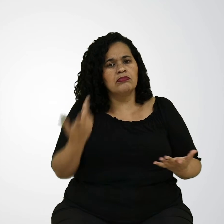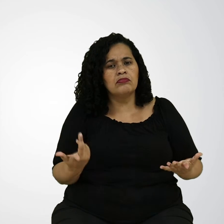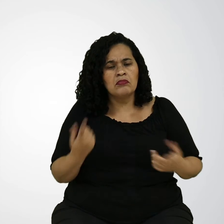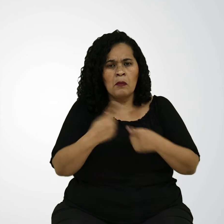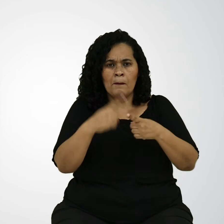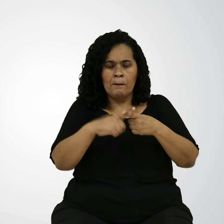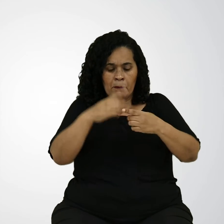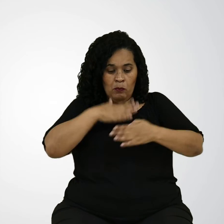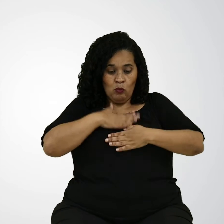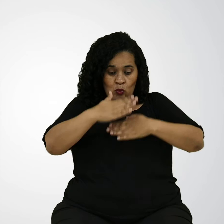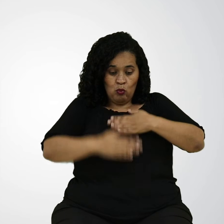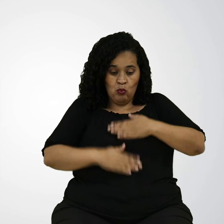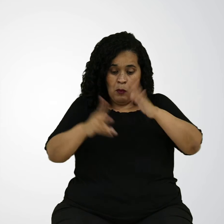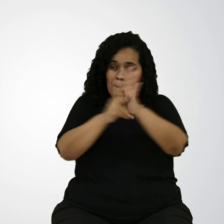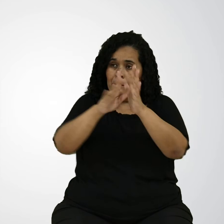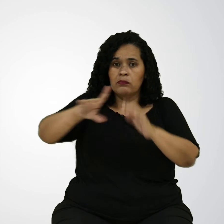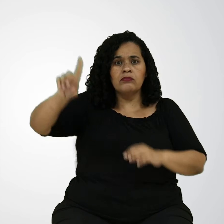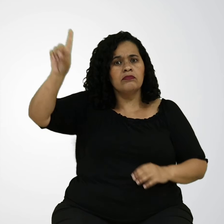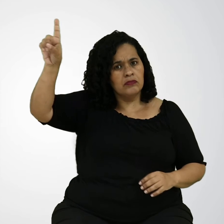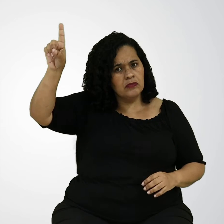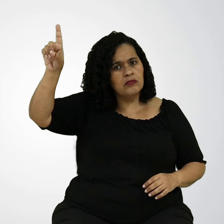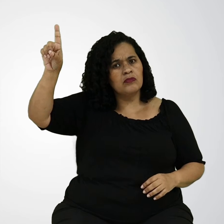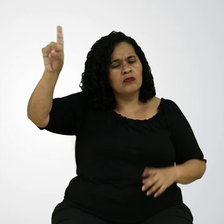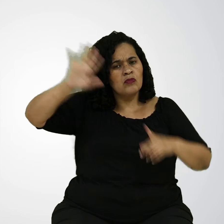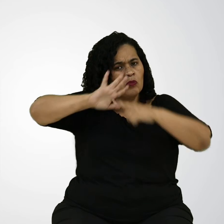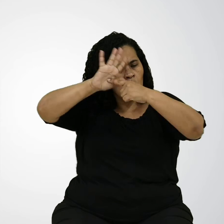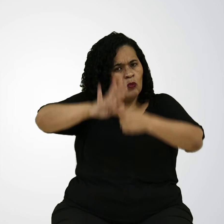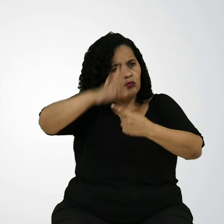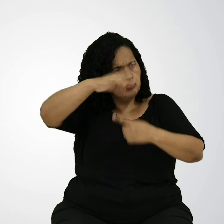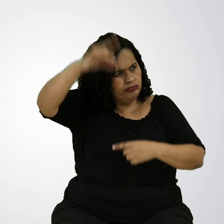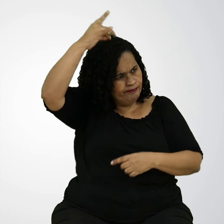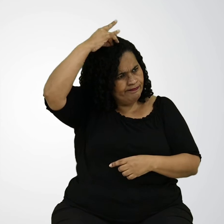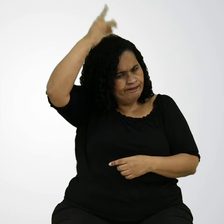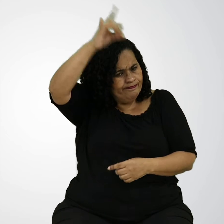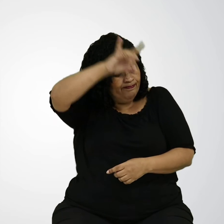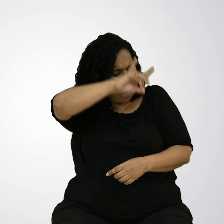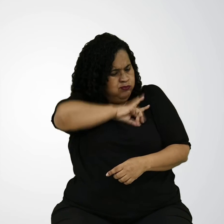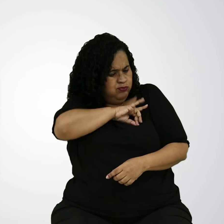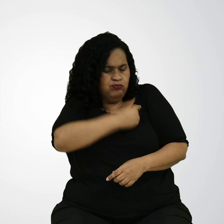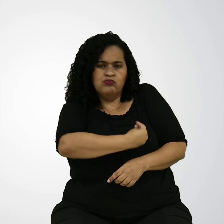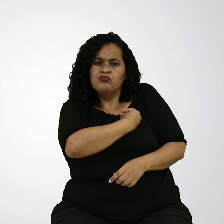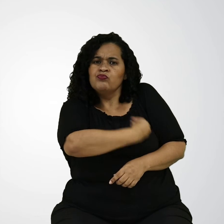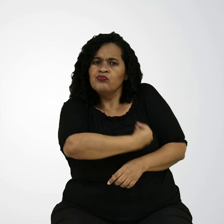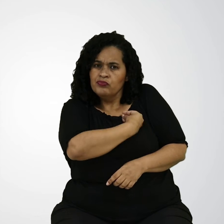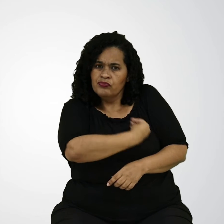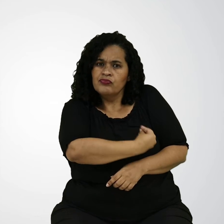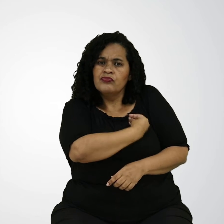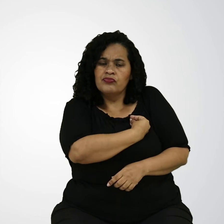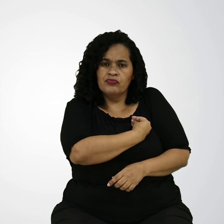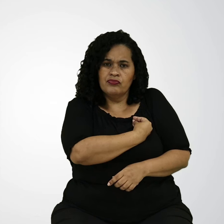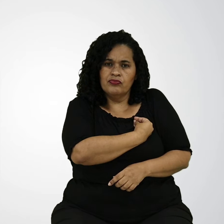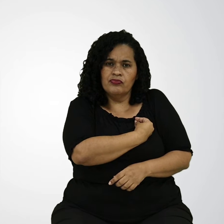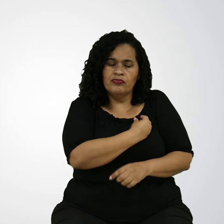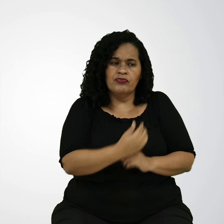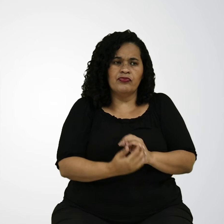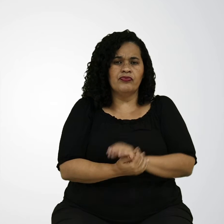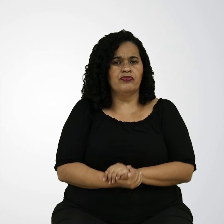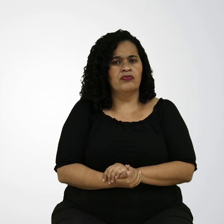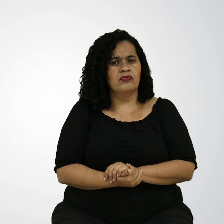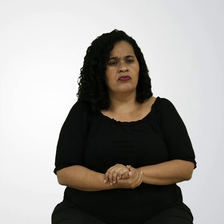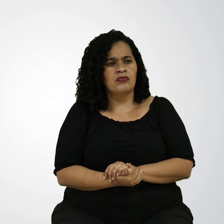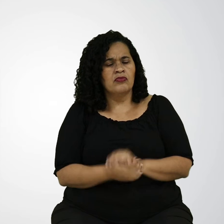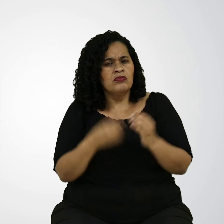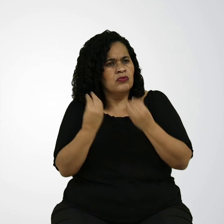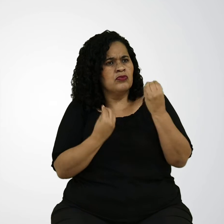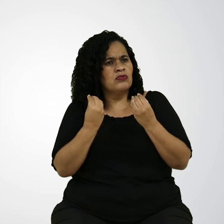morada do Espírito. Ele insiste nisso, né? Ele insiste porque eles estão com essa ideia de Inclusive, no capítulo 15, ele vai falar que a ressurreição é do corpo, né? Que também era uma